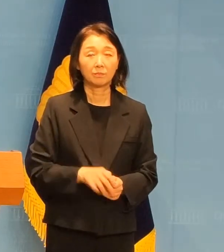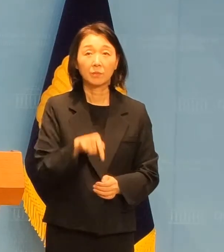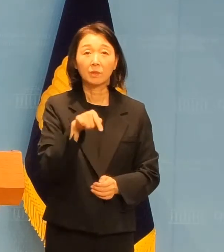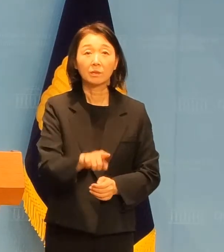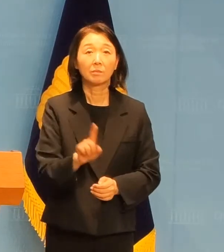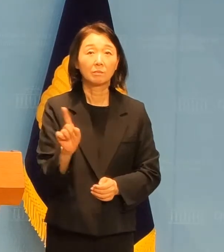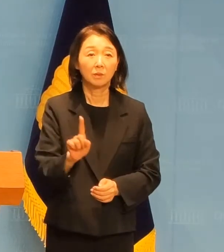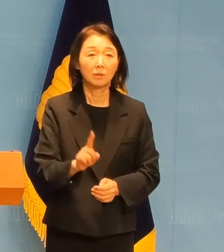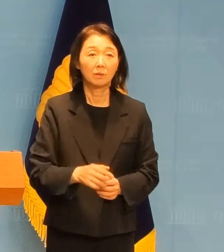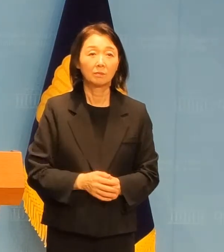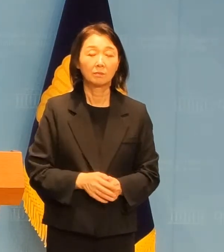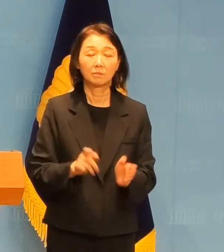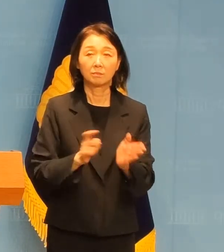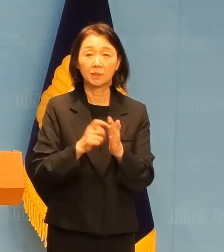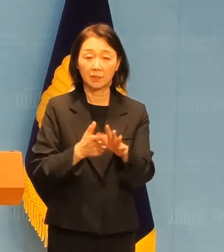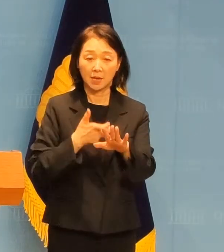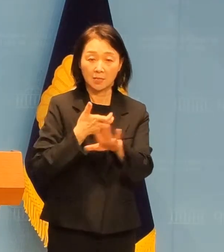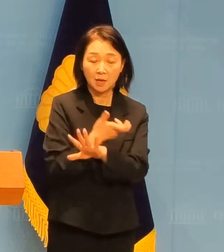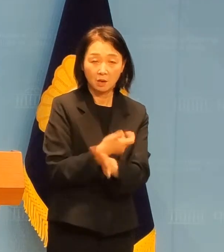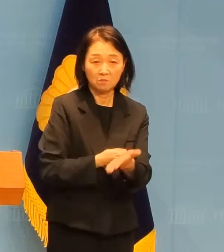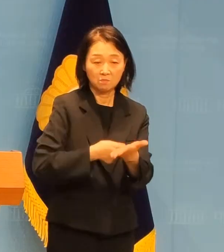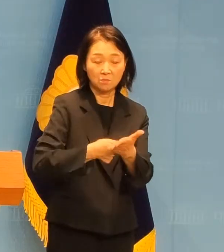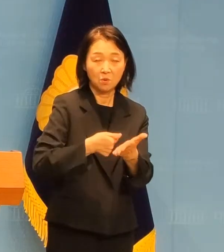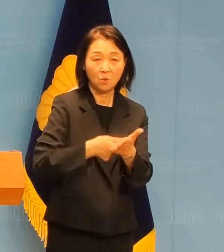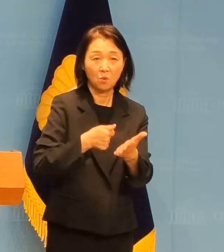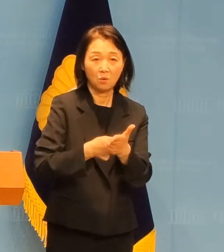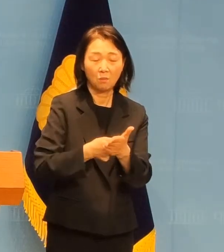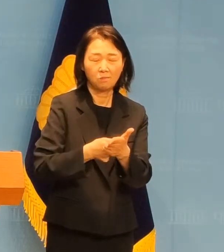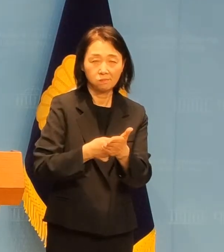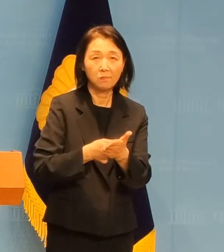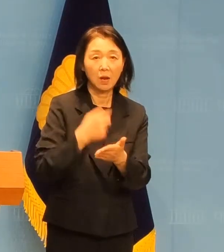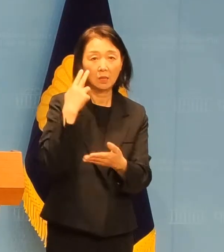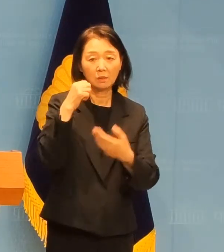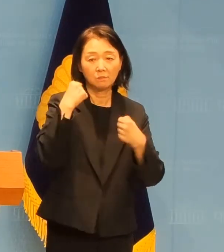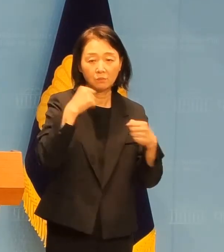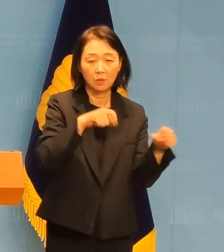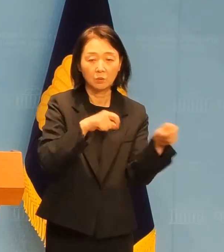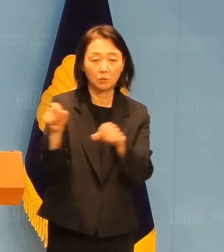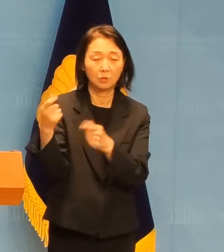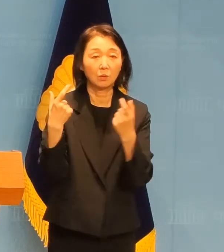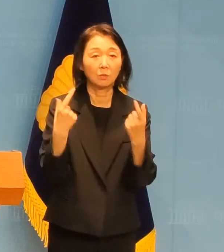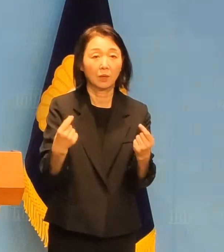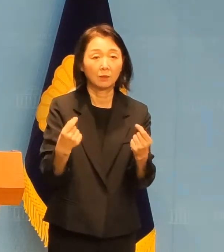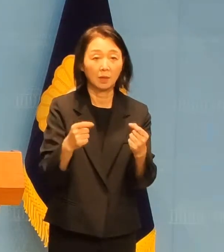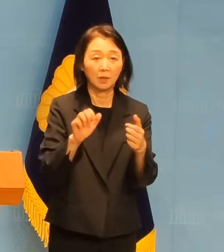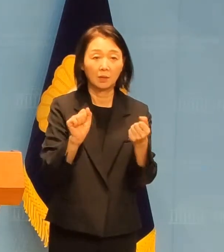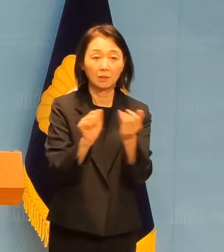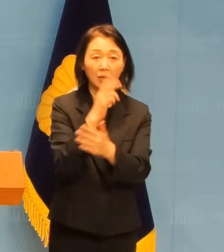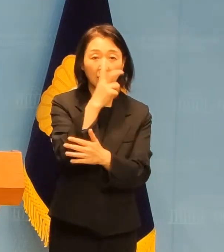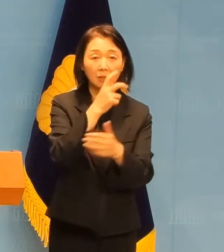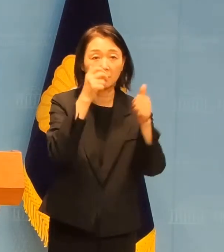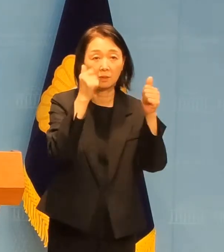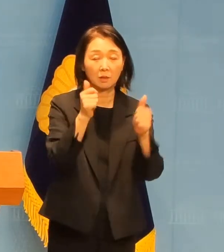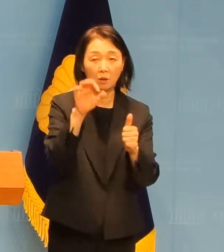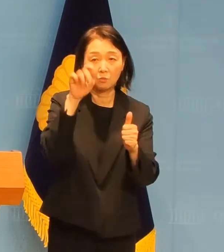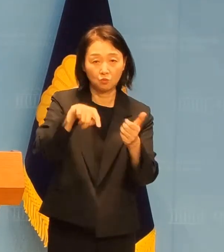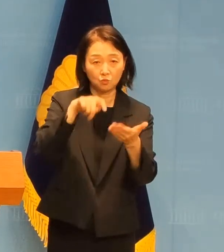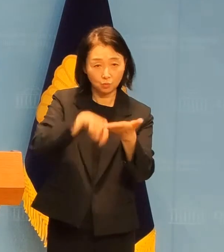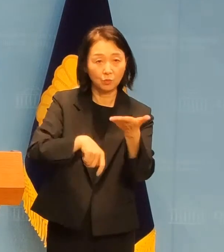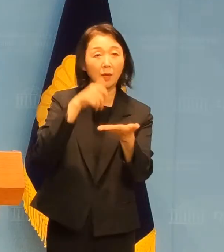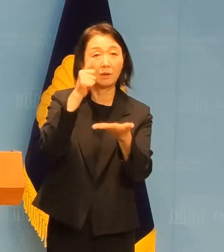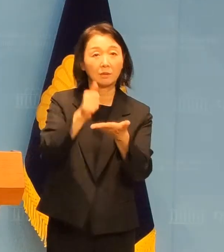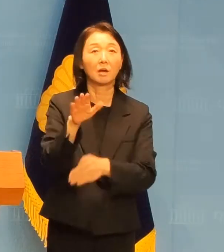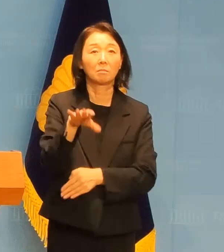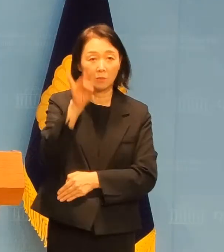이것이야말로 비상계엄 표결을 고의로 늦춘 행위입니다. 내란 특검은 우원식